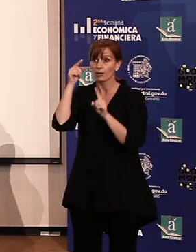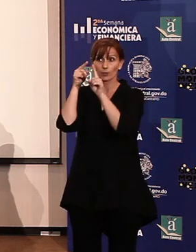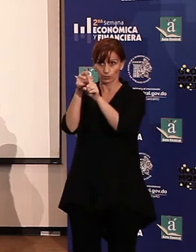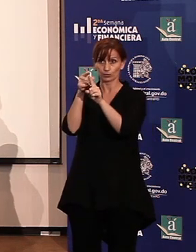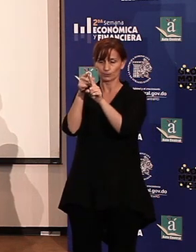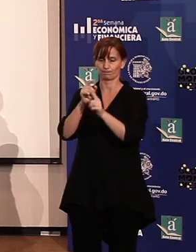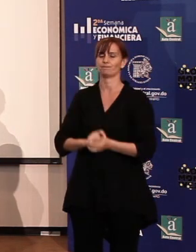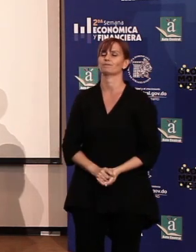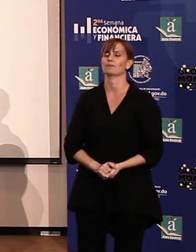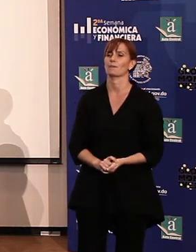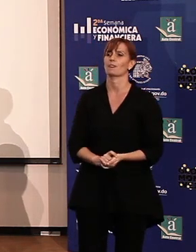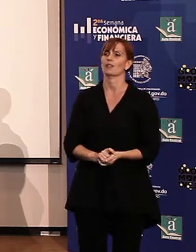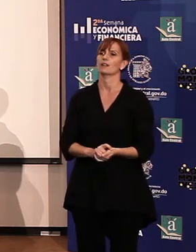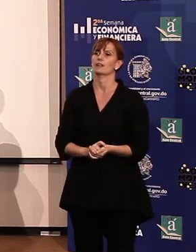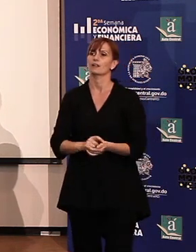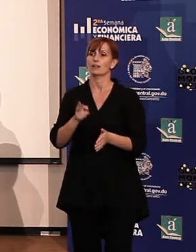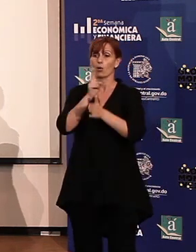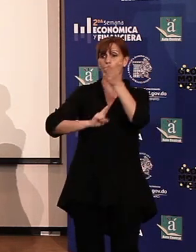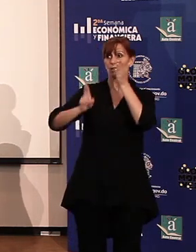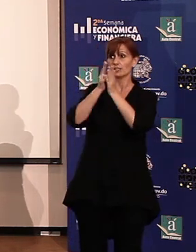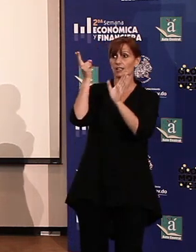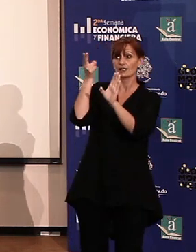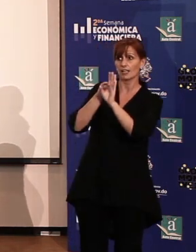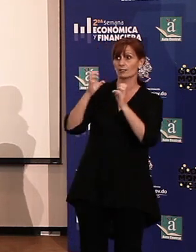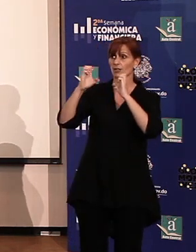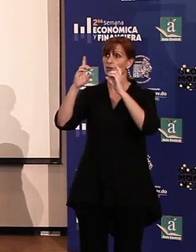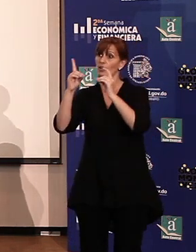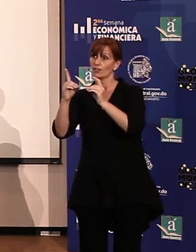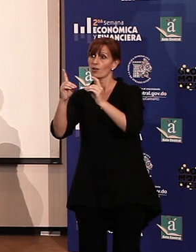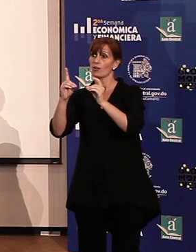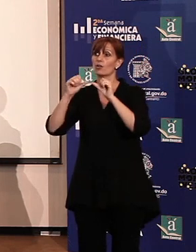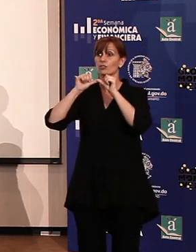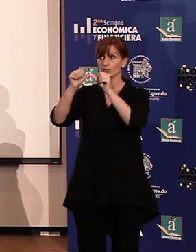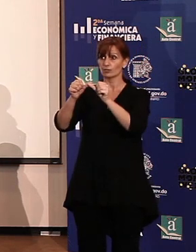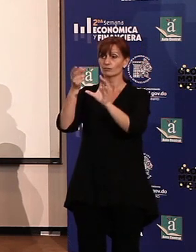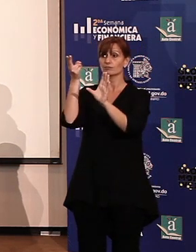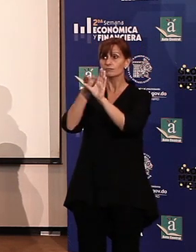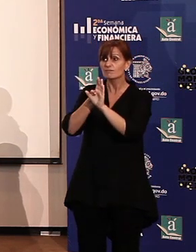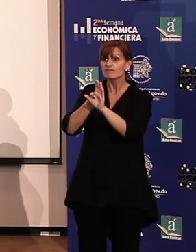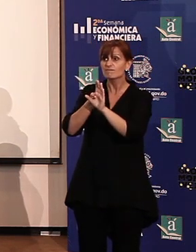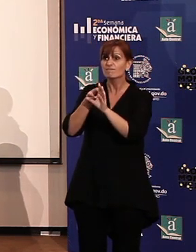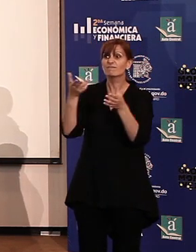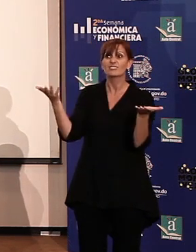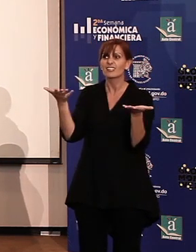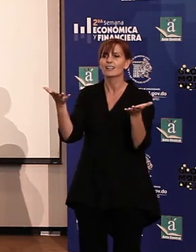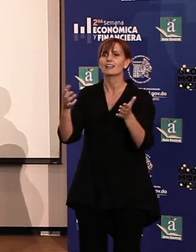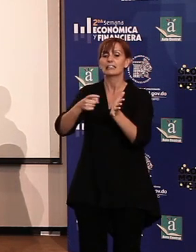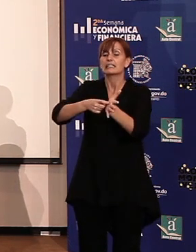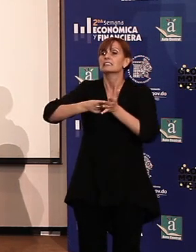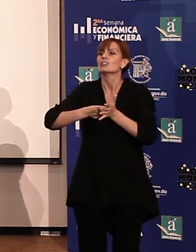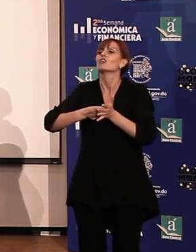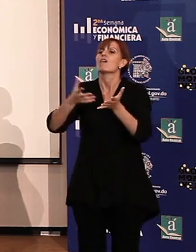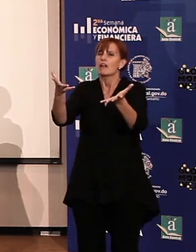requisitos para los programas nuestros en educación continuada única y exclusivamente querer crecer en el conocimiento es